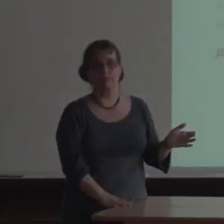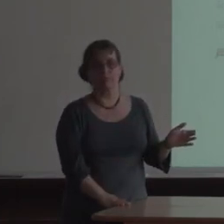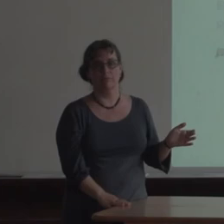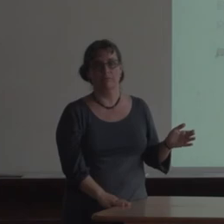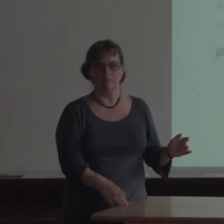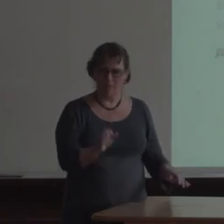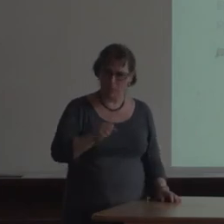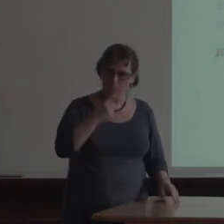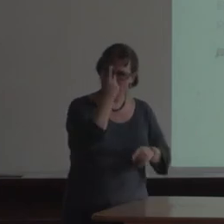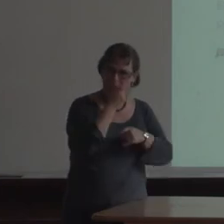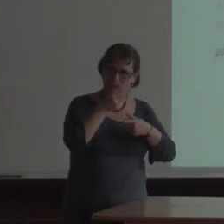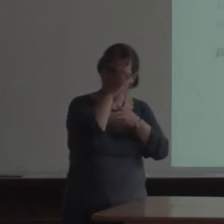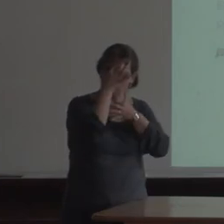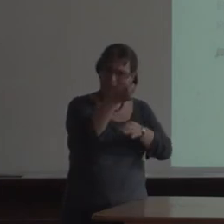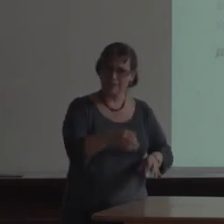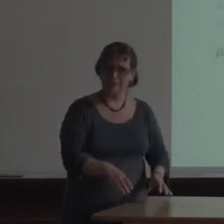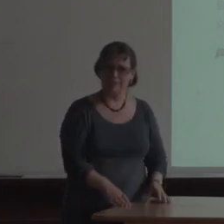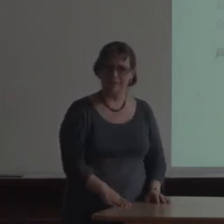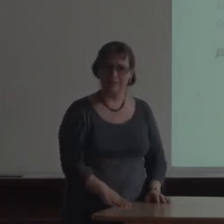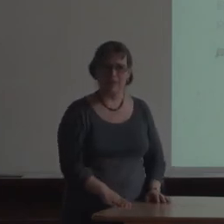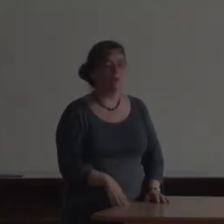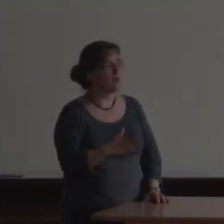Je sais pas, tu peux préciser ta question? Qu'est-ce qui te...